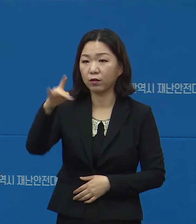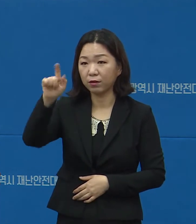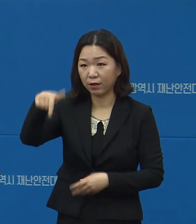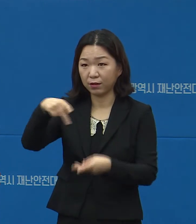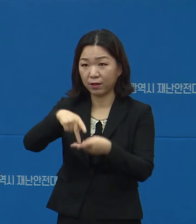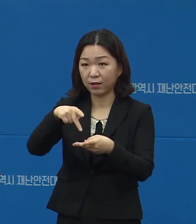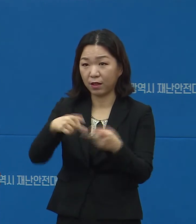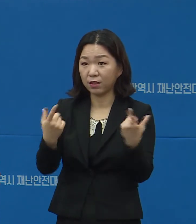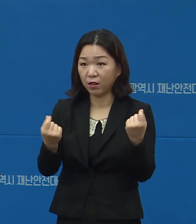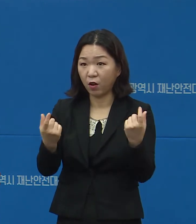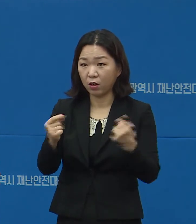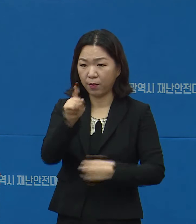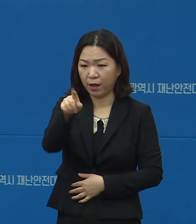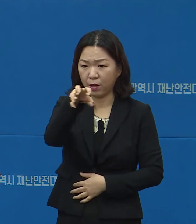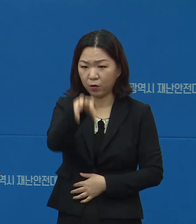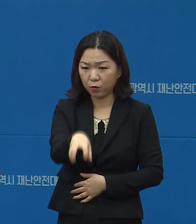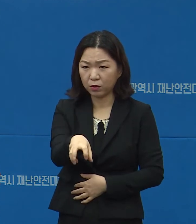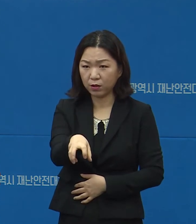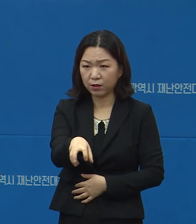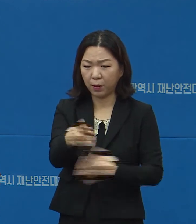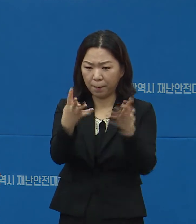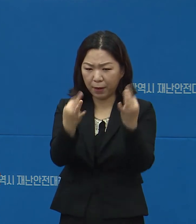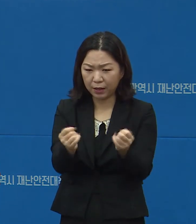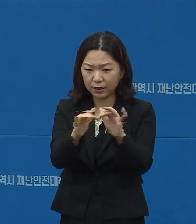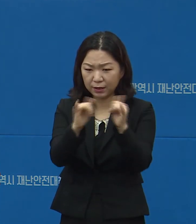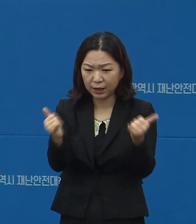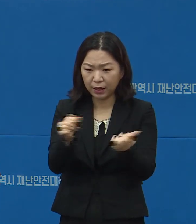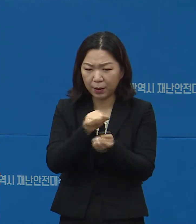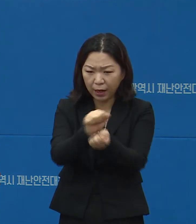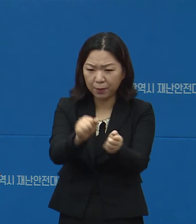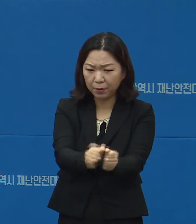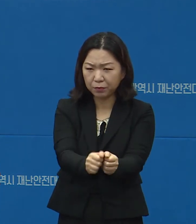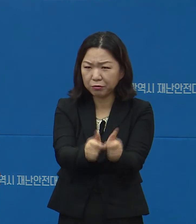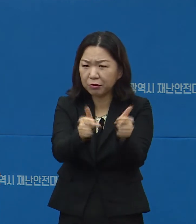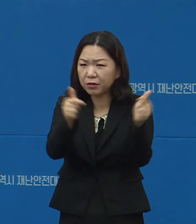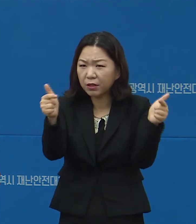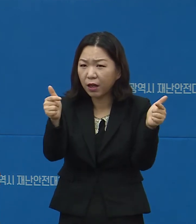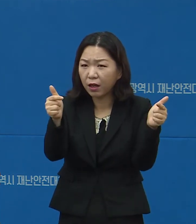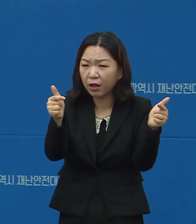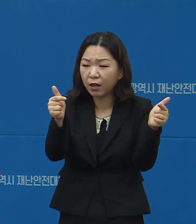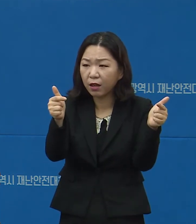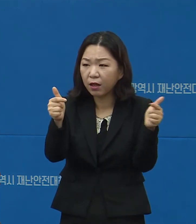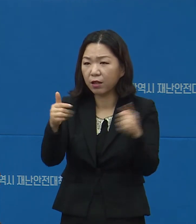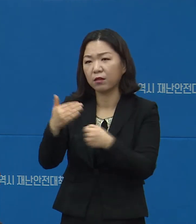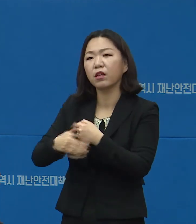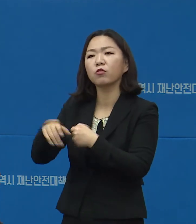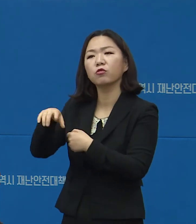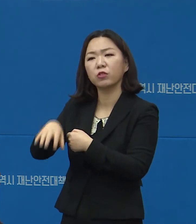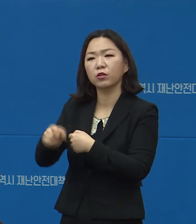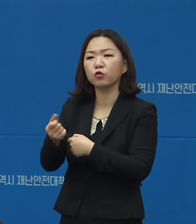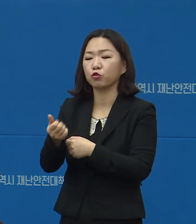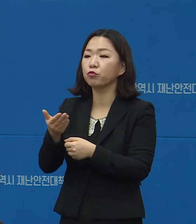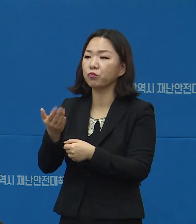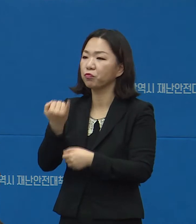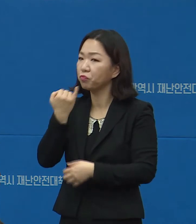컨택센터처럼 한 곳에서 대규모 감염이 발생할 가능성은 좀 낮다 이렇게 판단을 하고